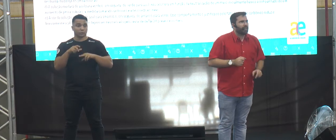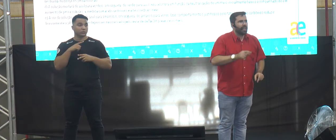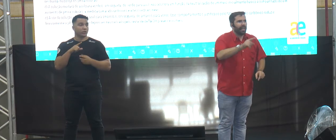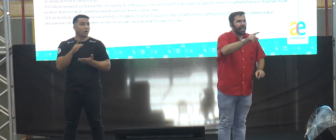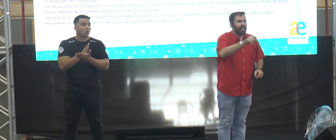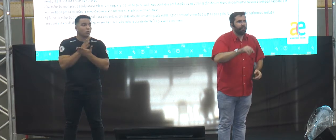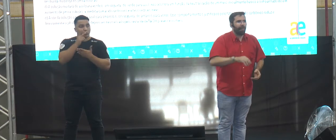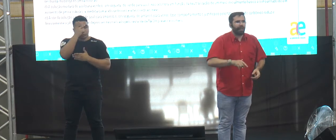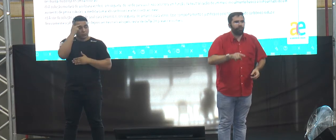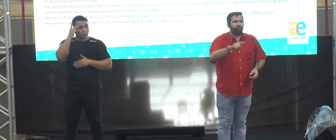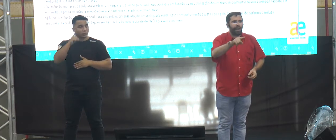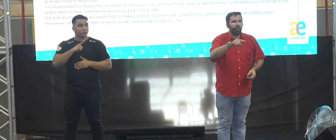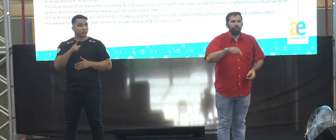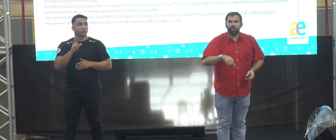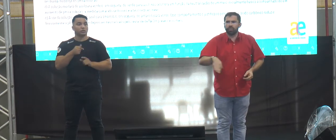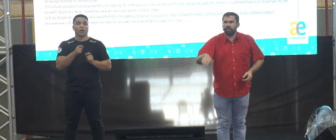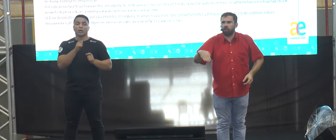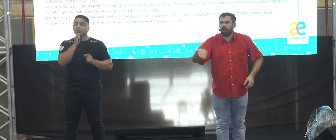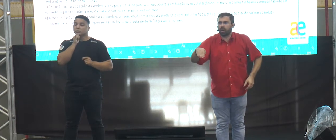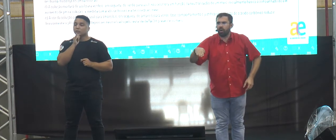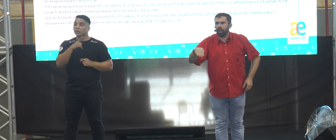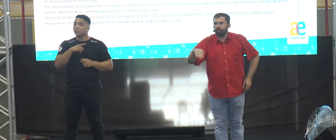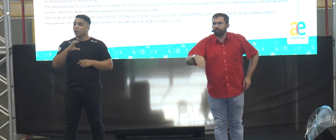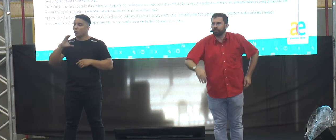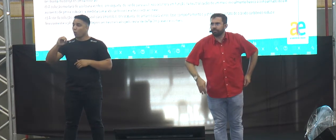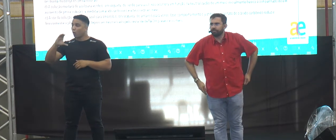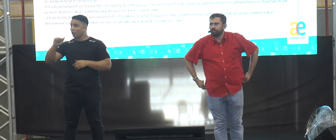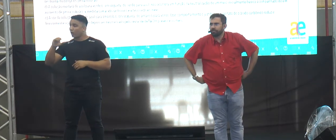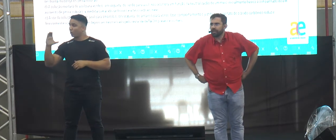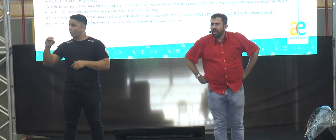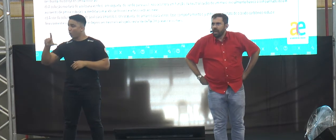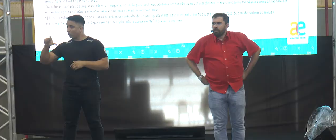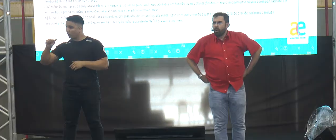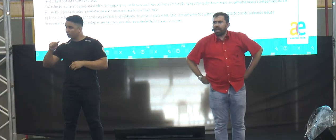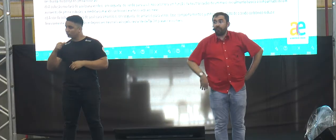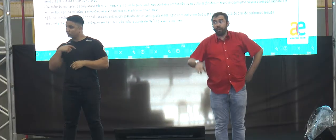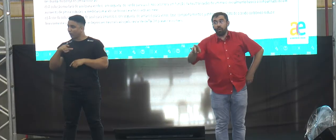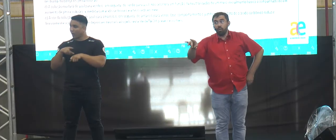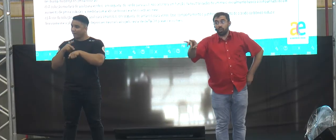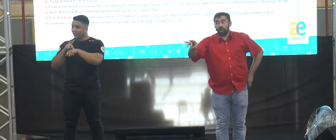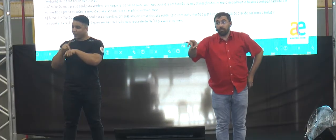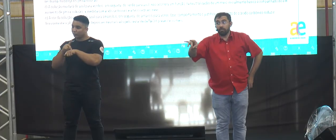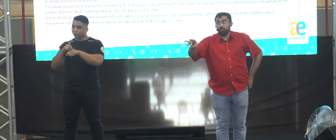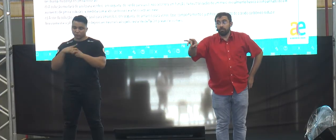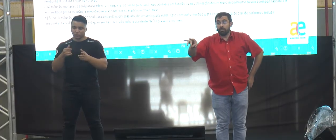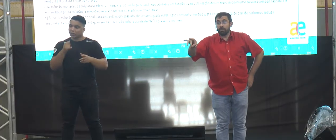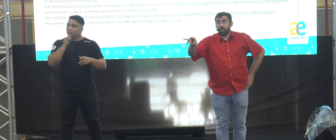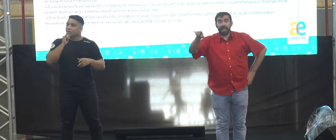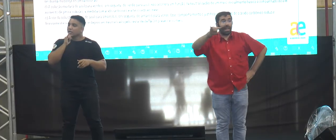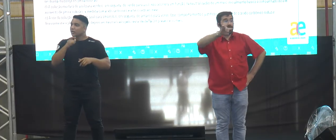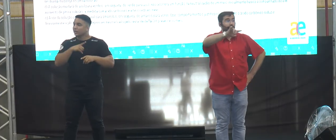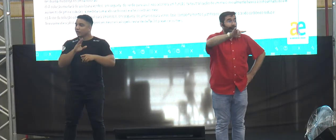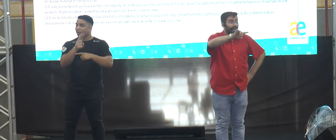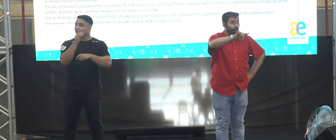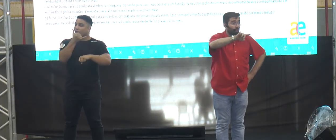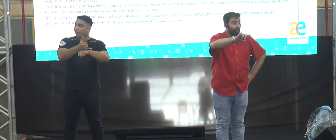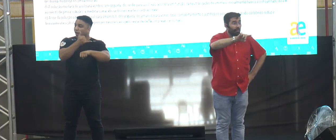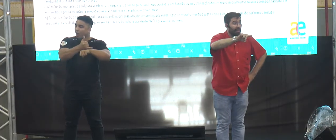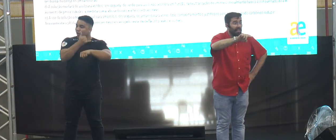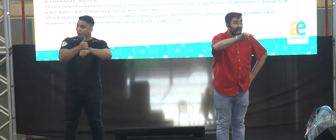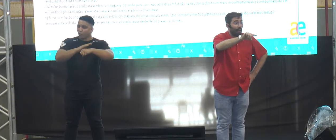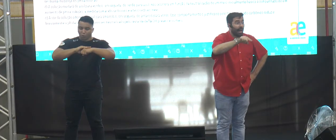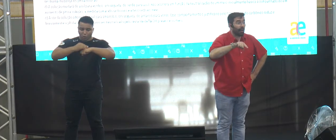aqui já tenha limpado ferrugem usando Coca-Cola. Porque a ferrugem tem caráter